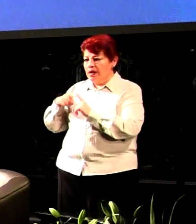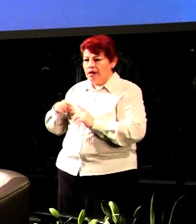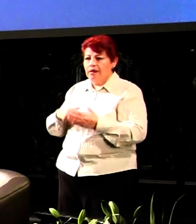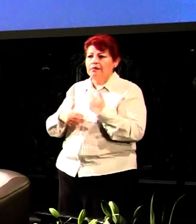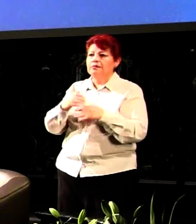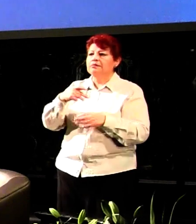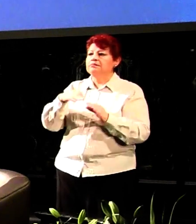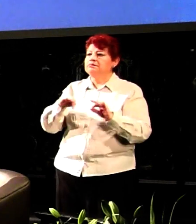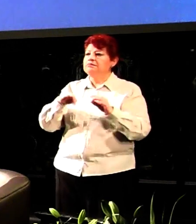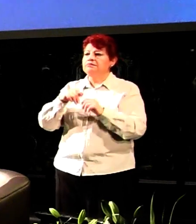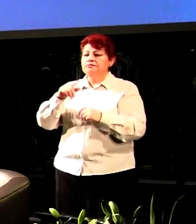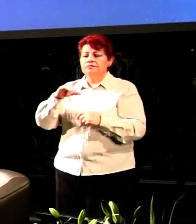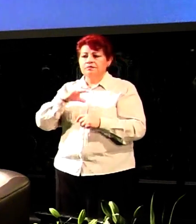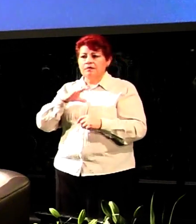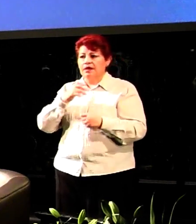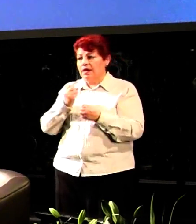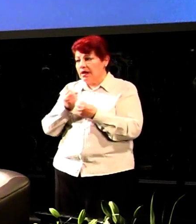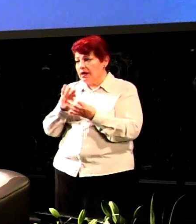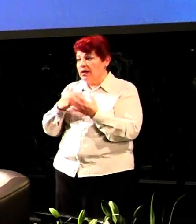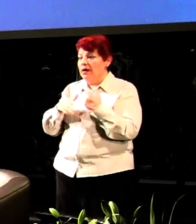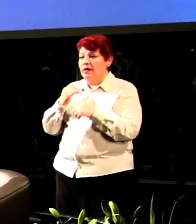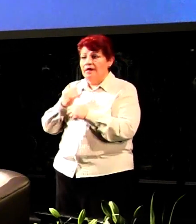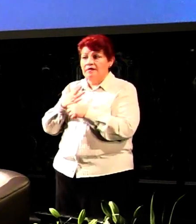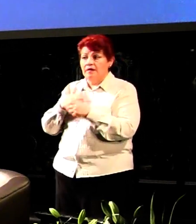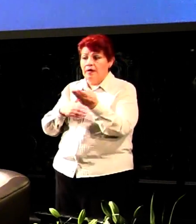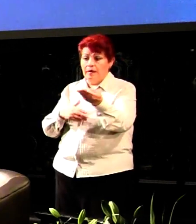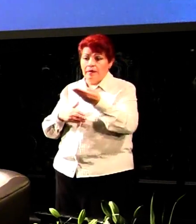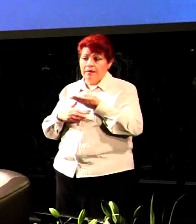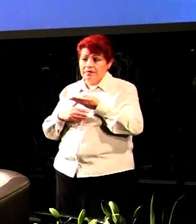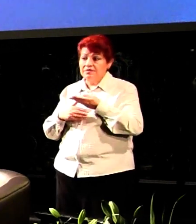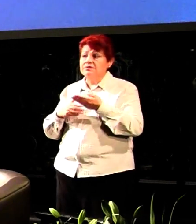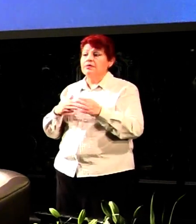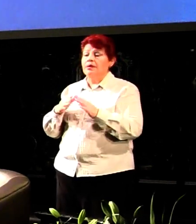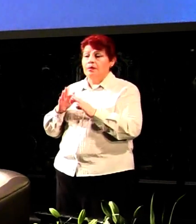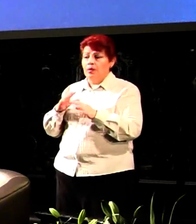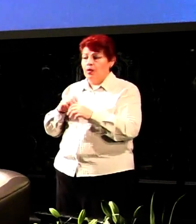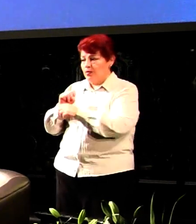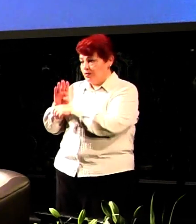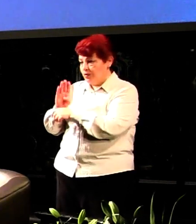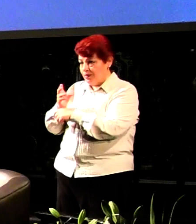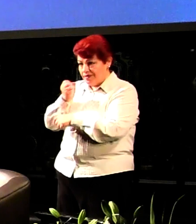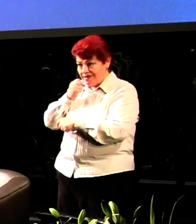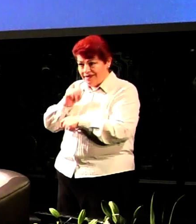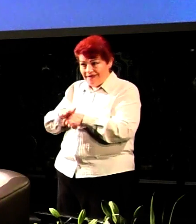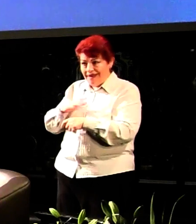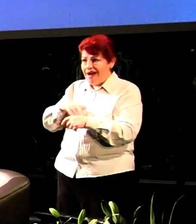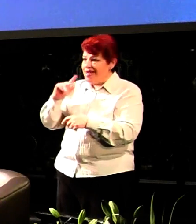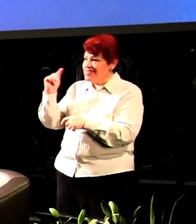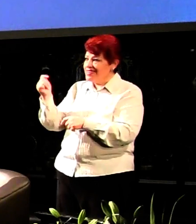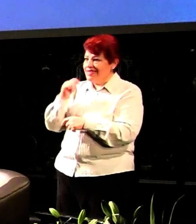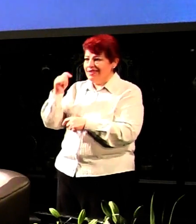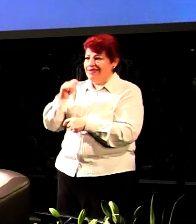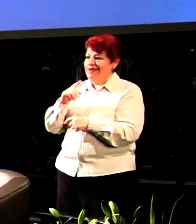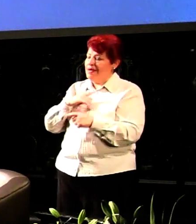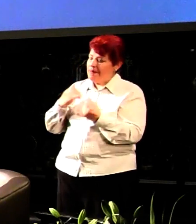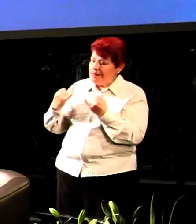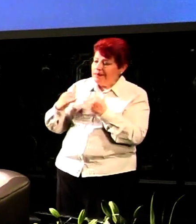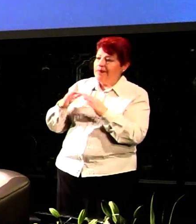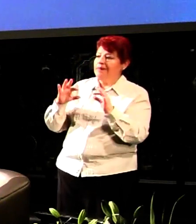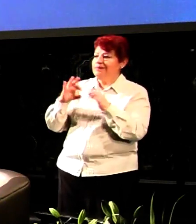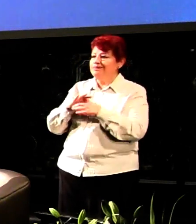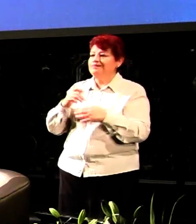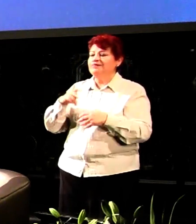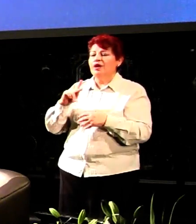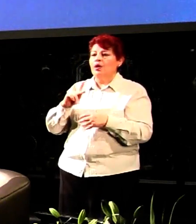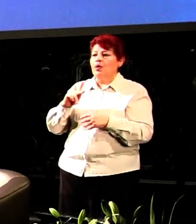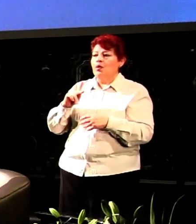que es importante, y por supuesto que la información y, como lo decía el subsecretario, el manejo de la tecnología son importantes, pero